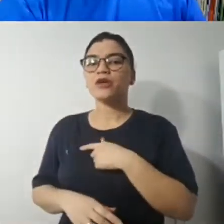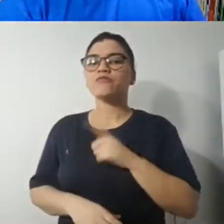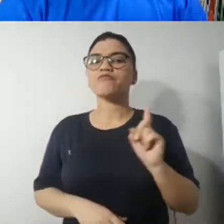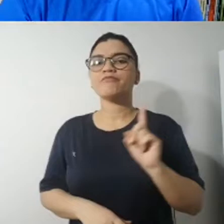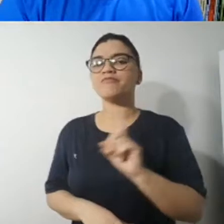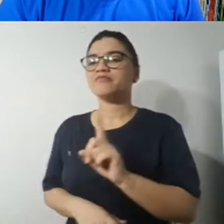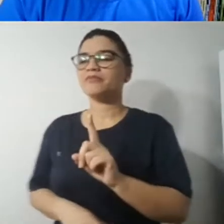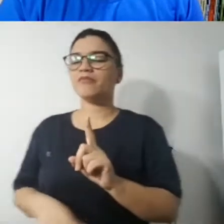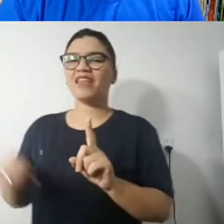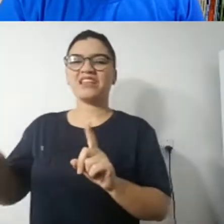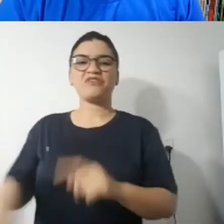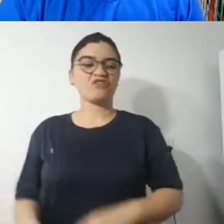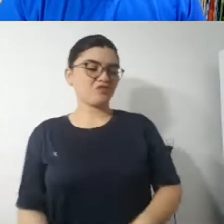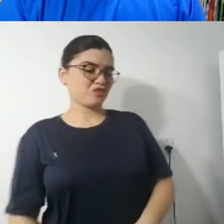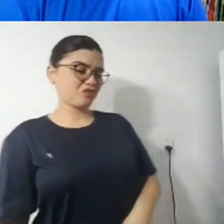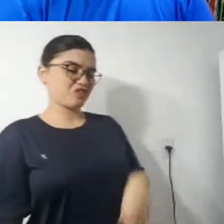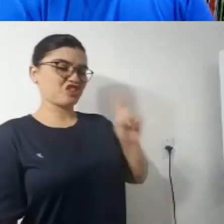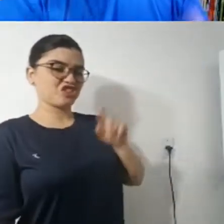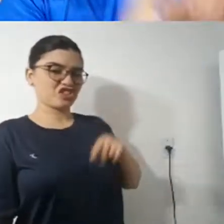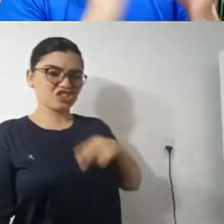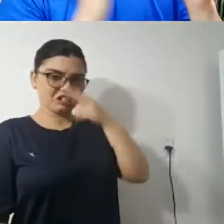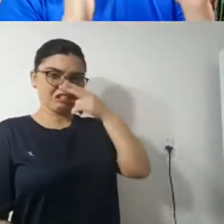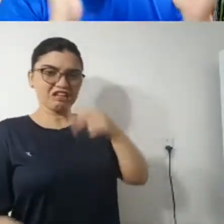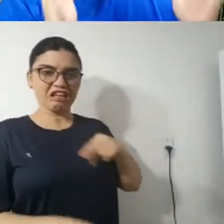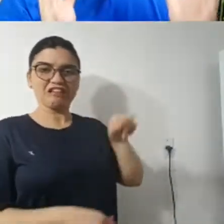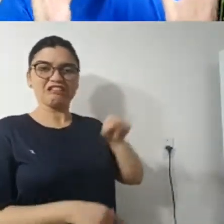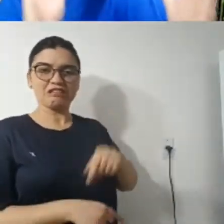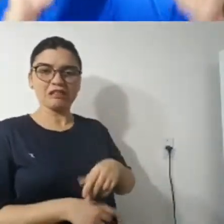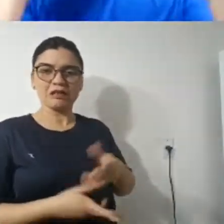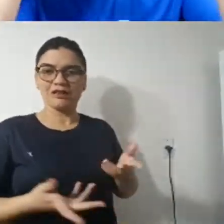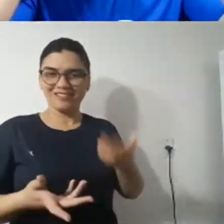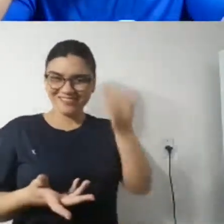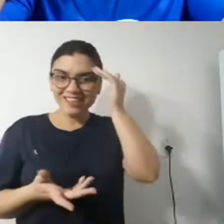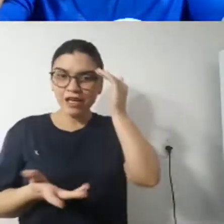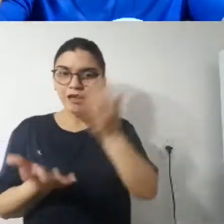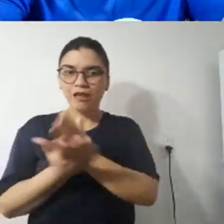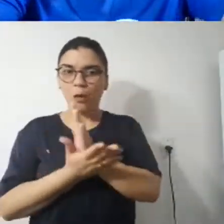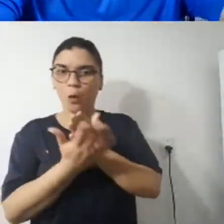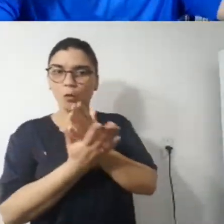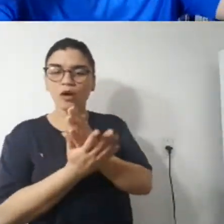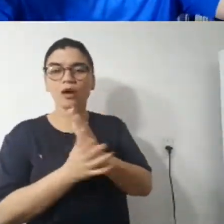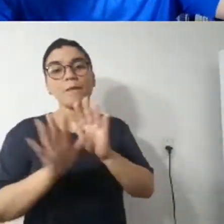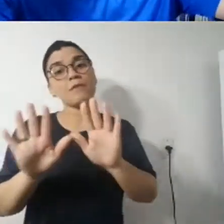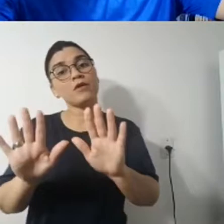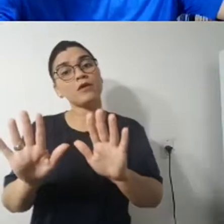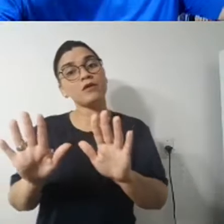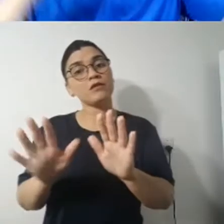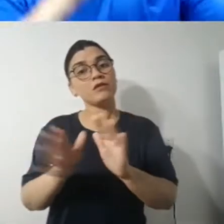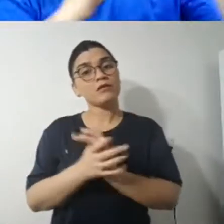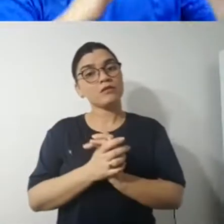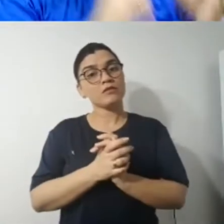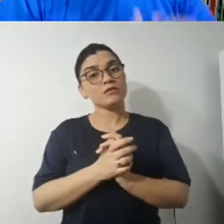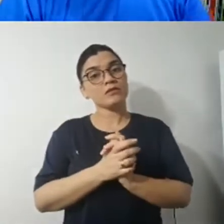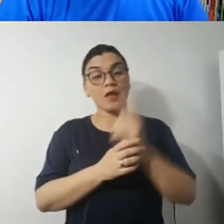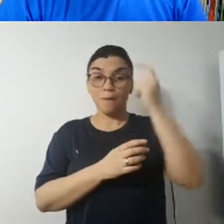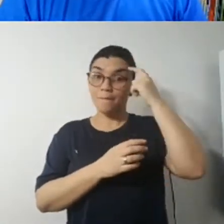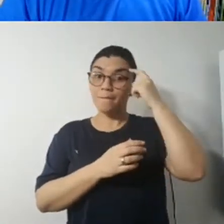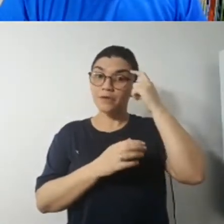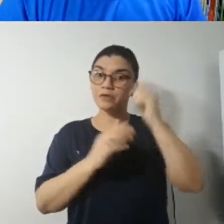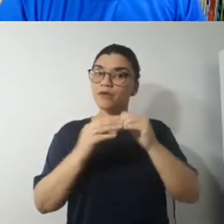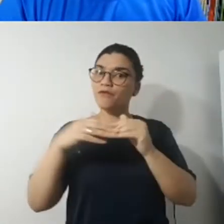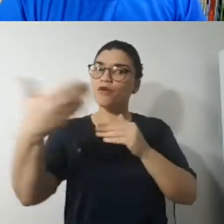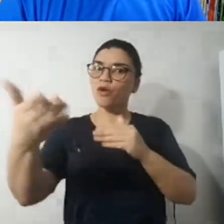Cristo Jesus. E olhe que eu estou falando isso, a gente às vezes pensa só para fora da igreja. Dentro da igreja também é